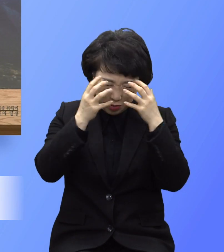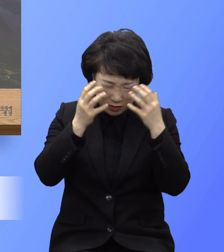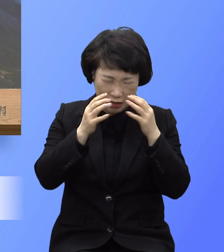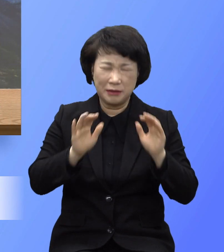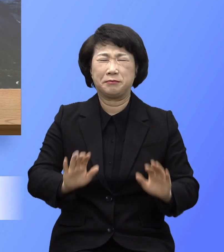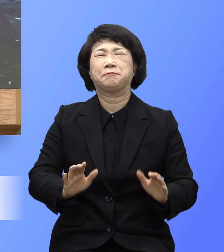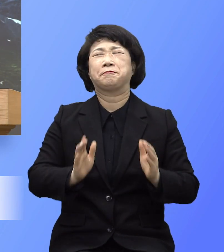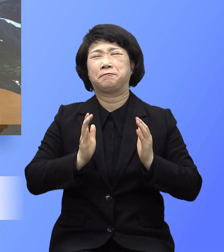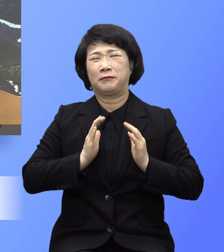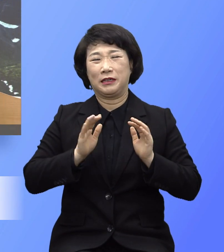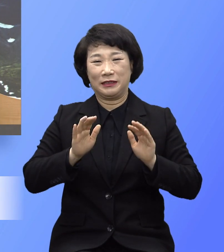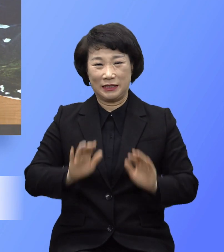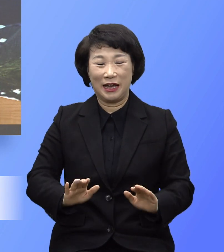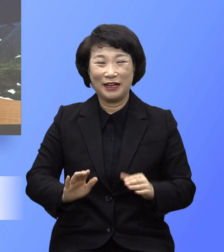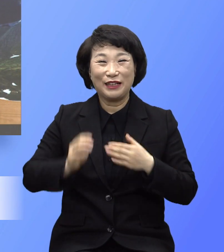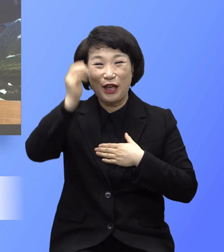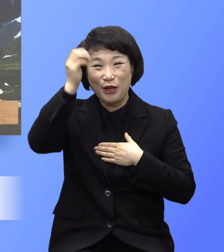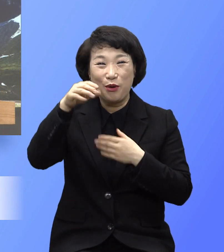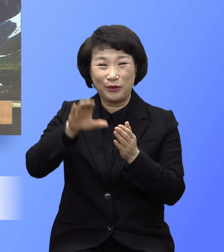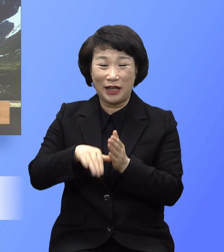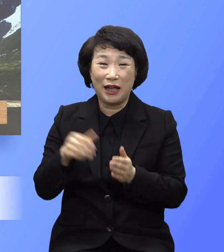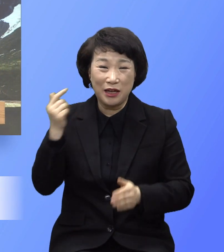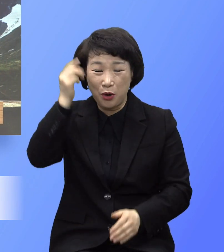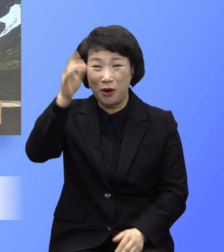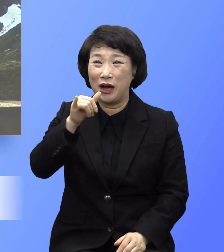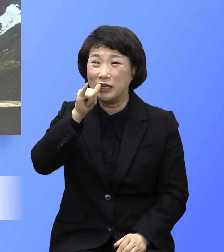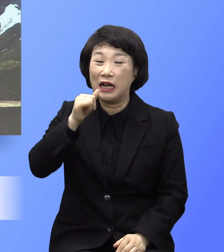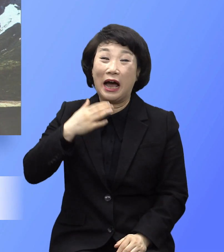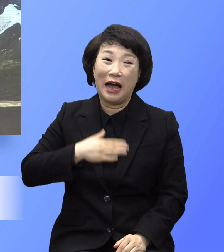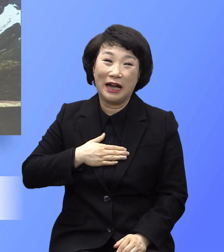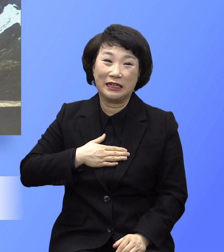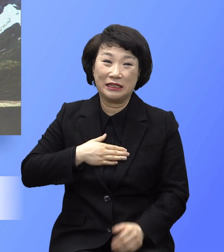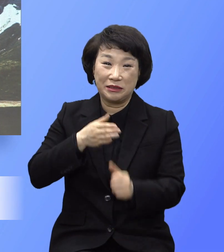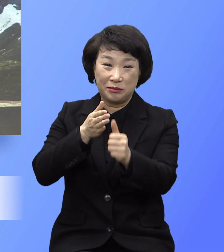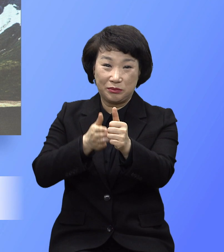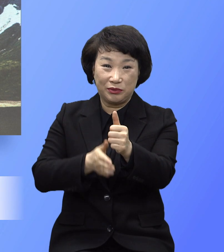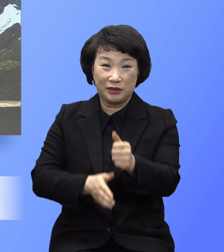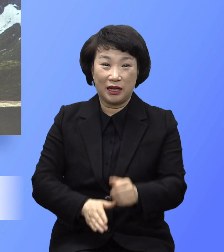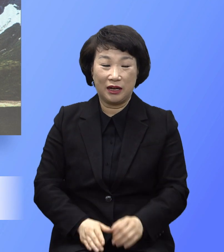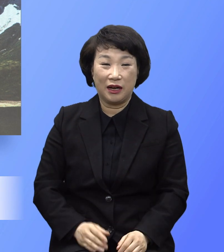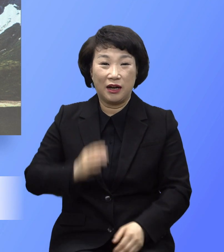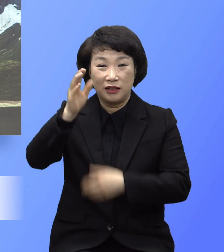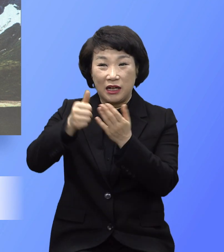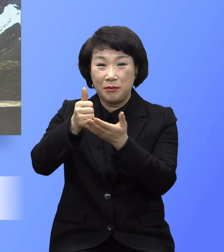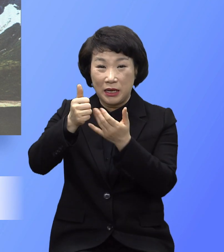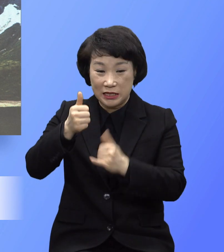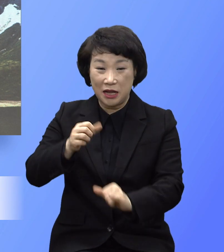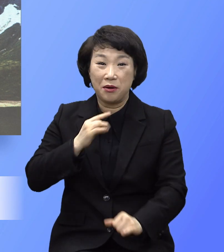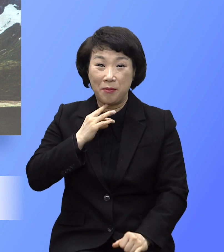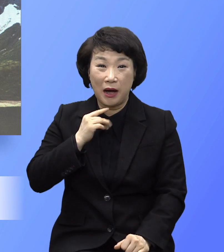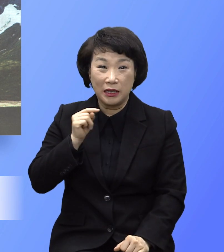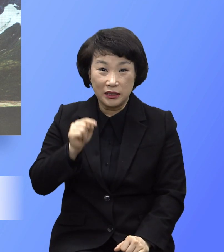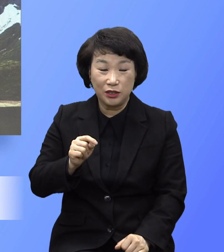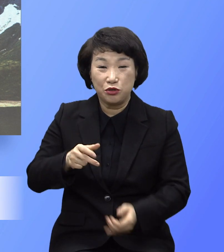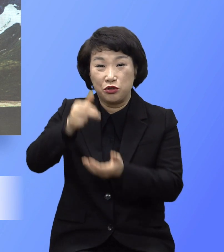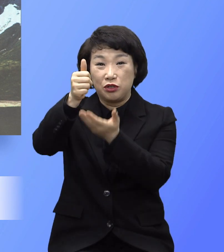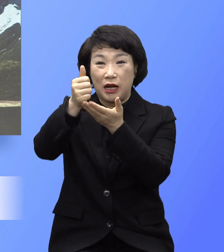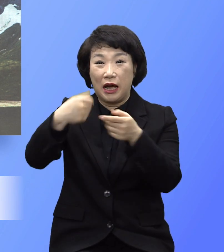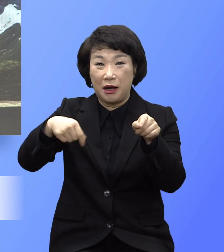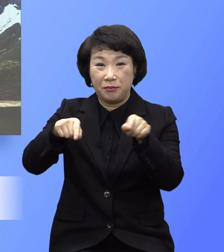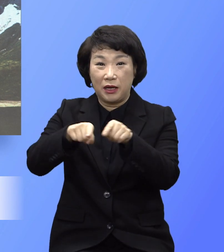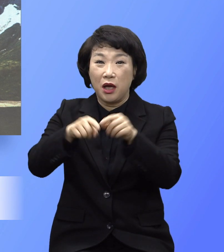고난은 바로 내 영혼의 때 영광이 있음을 깨달으며 하나님의 자녀만이 주와